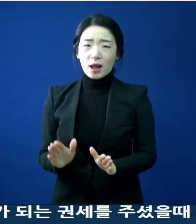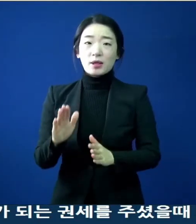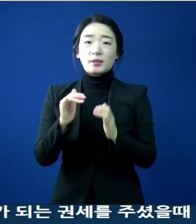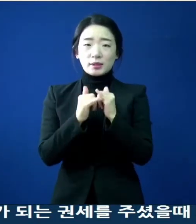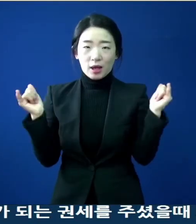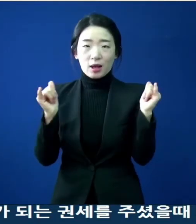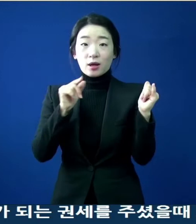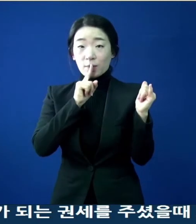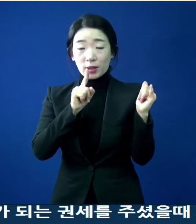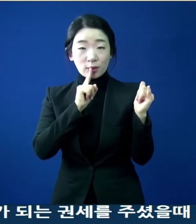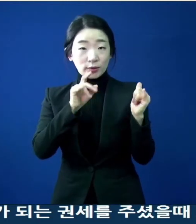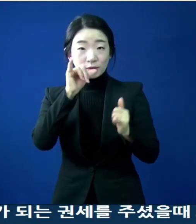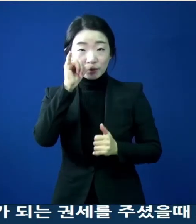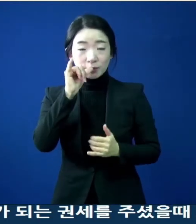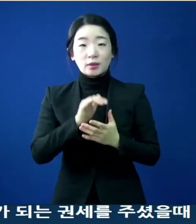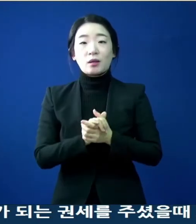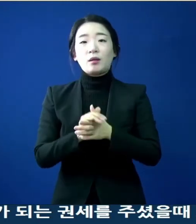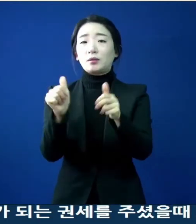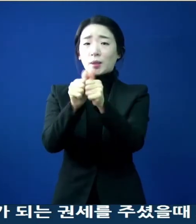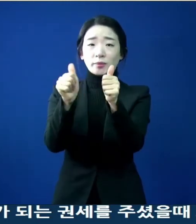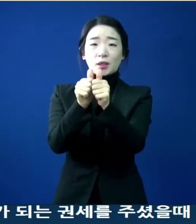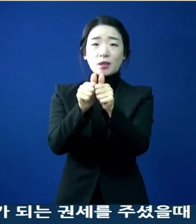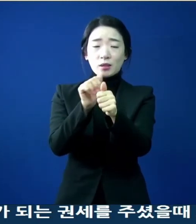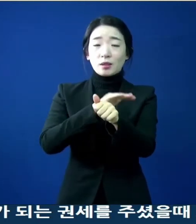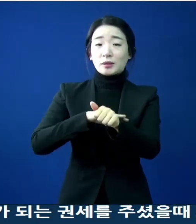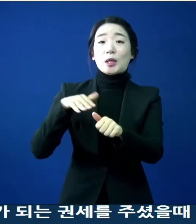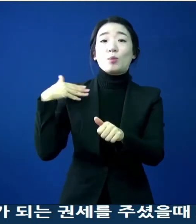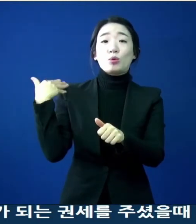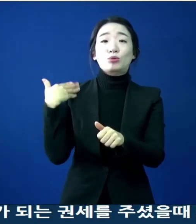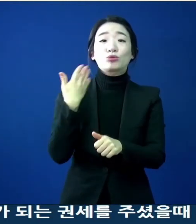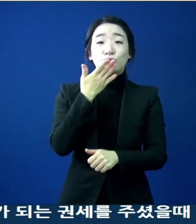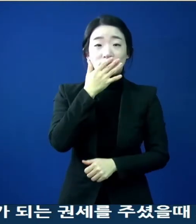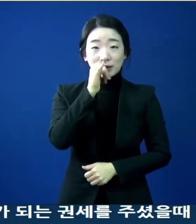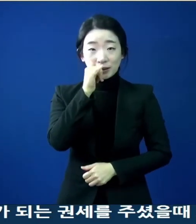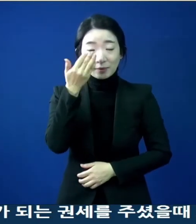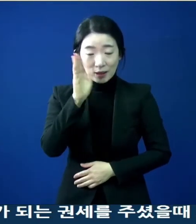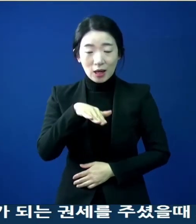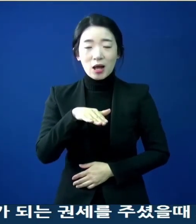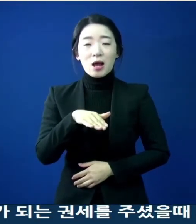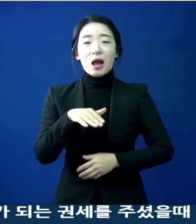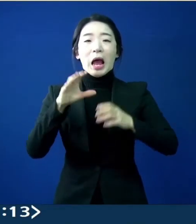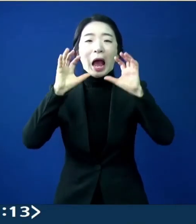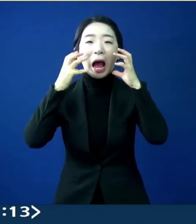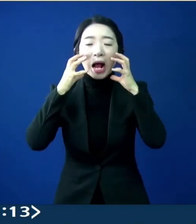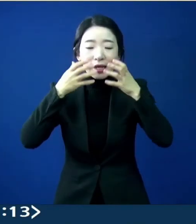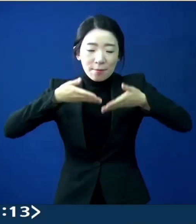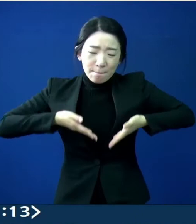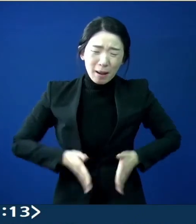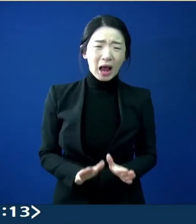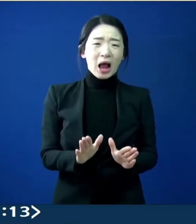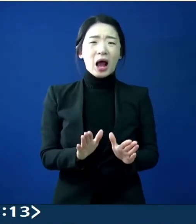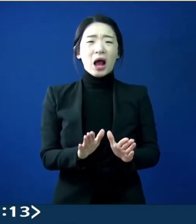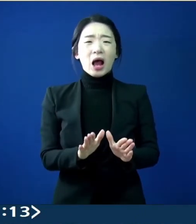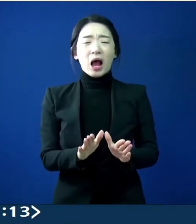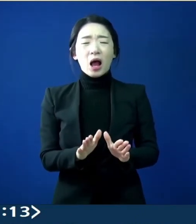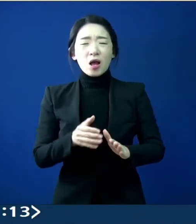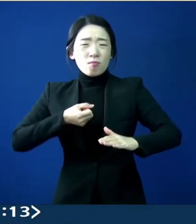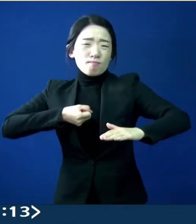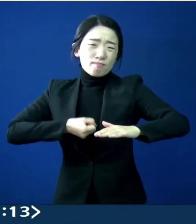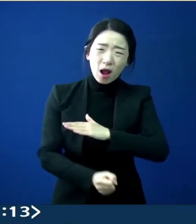여러분, 남자분들은 잘 모르시겠지만 자녀를 낳은 여자분들 얼마나 고통하면서